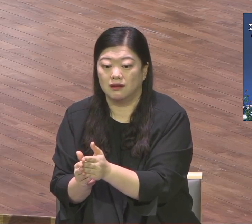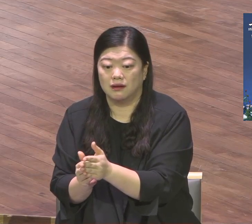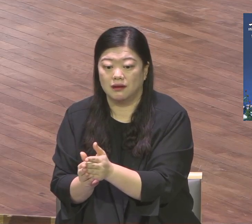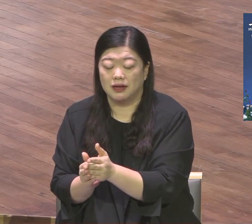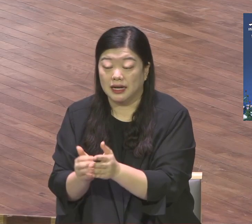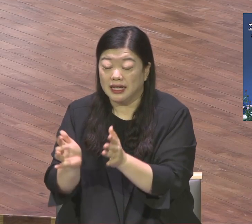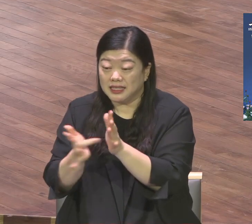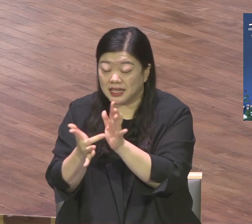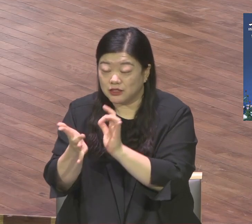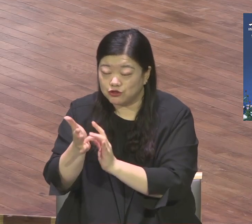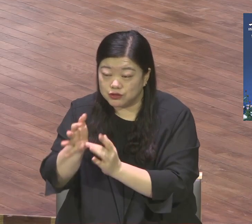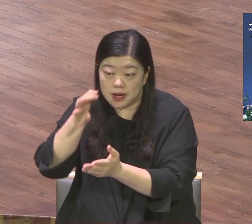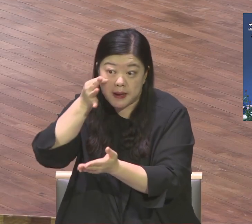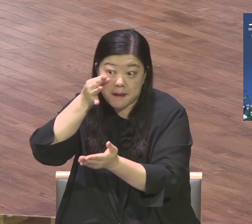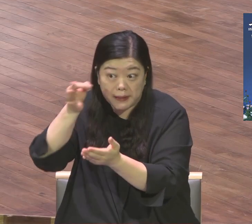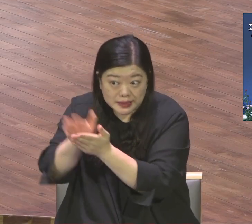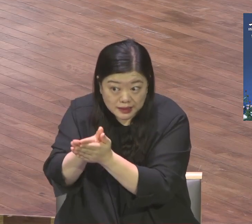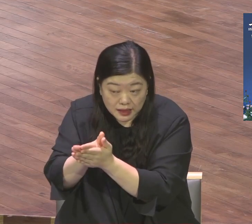만졌다.